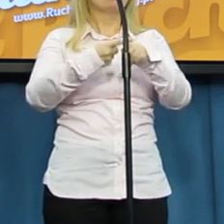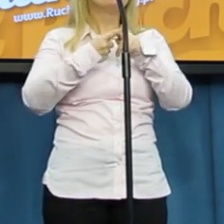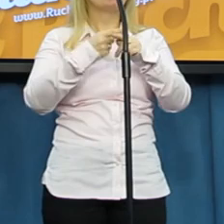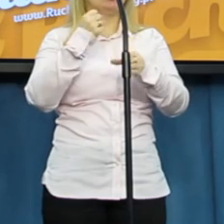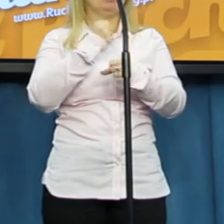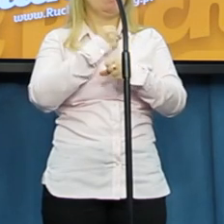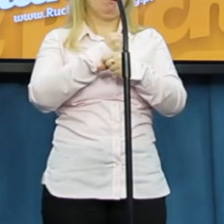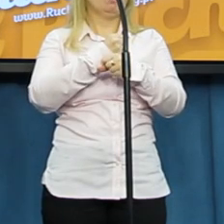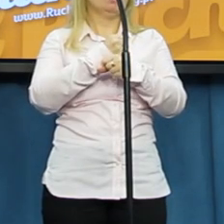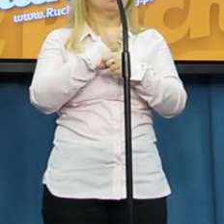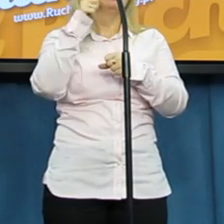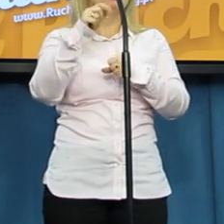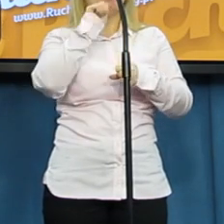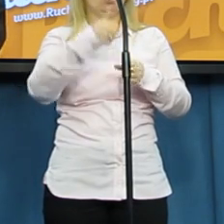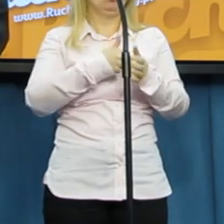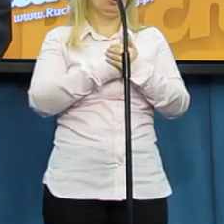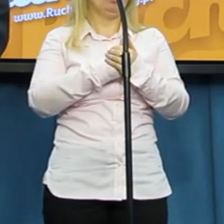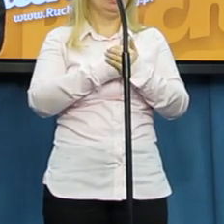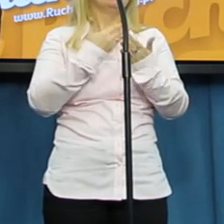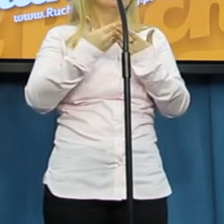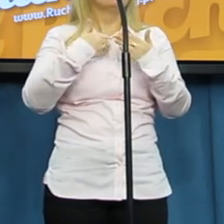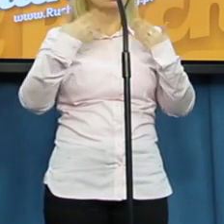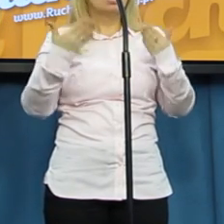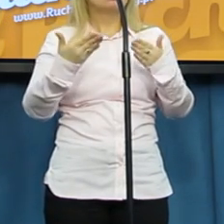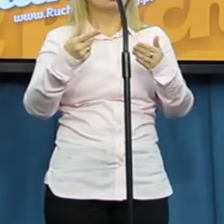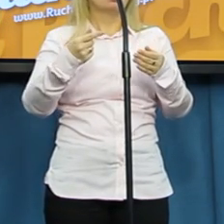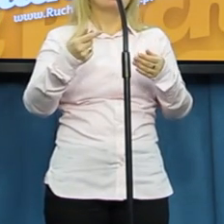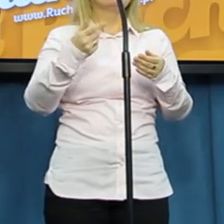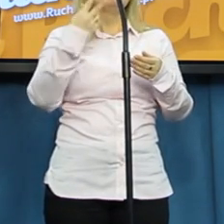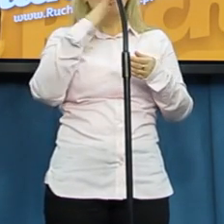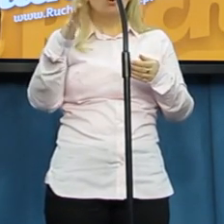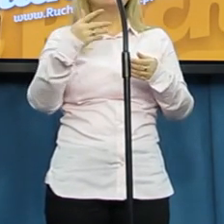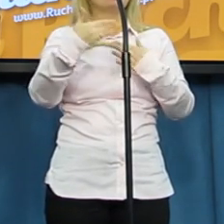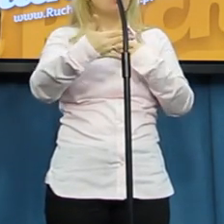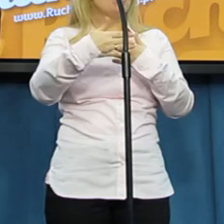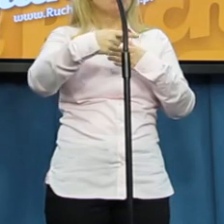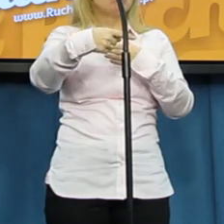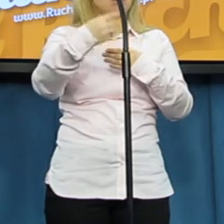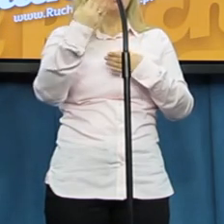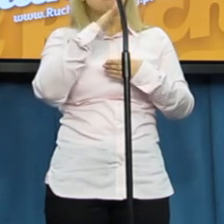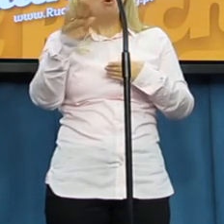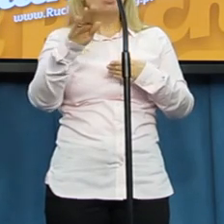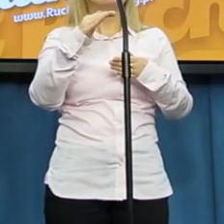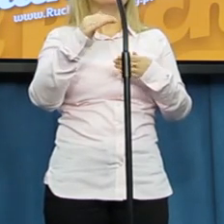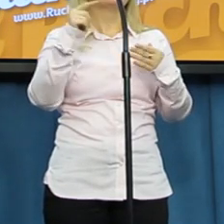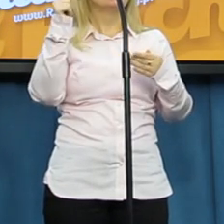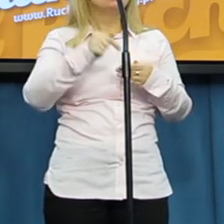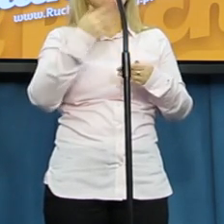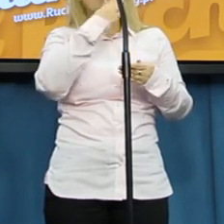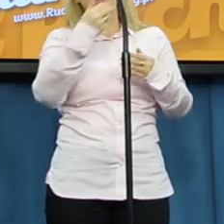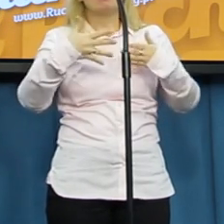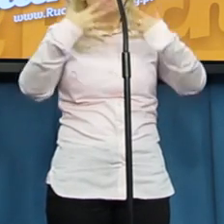Przyjdzie taki moment, gdy trzeba będzie jasno postawić sprawę euro, będzie trzeba jasno postawić sprawę